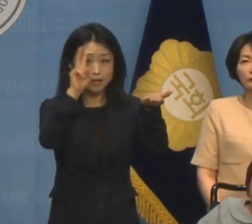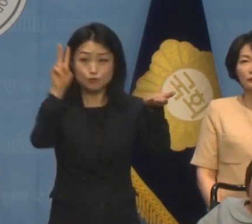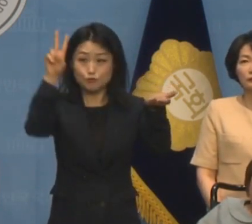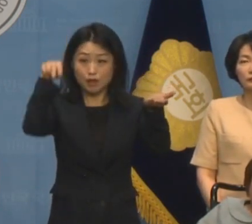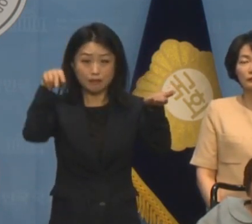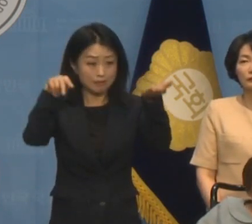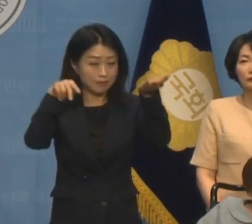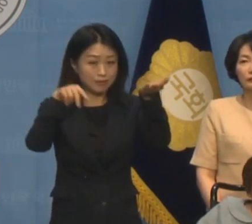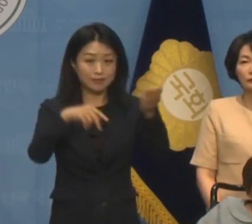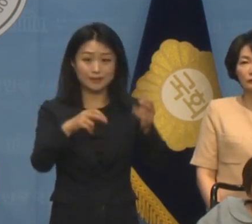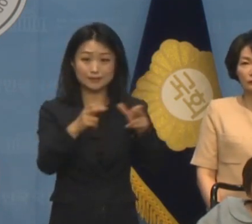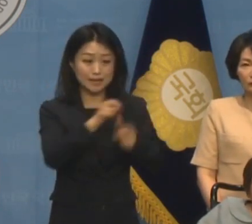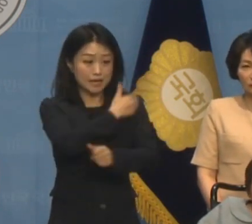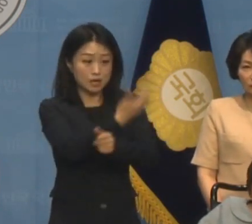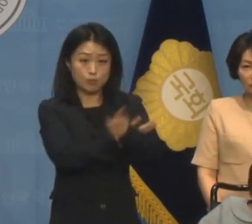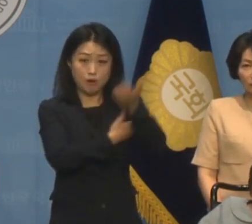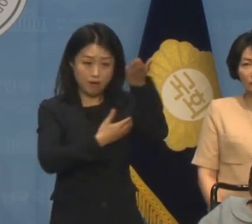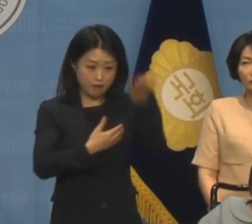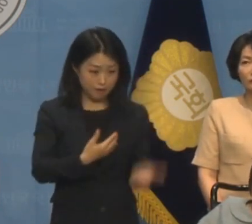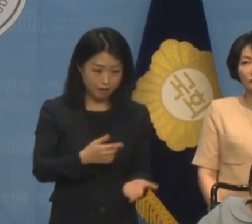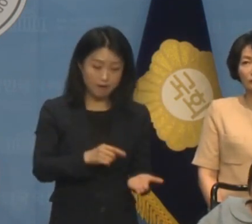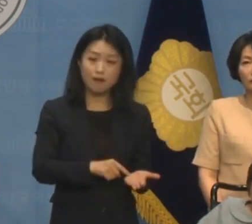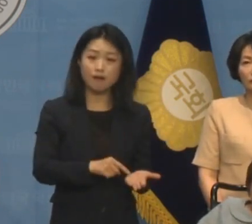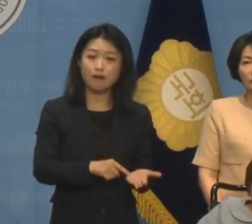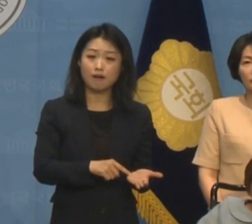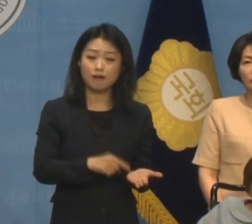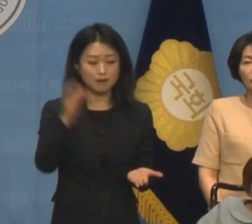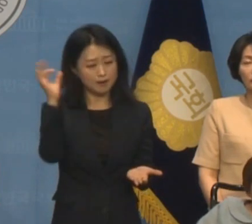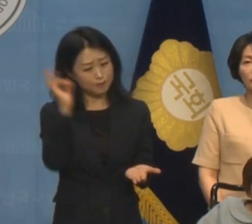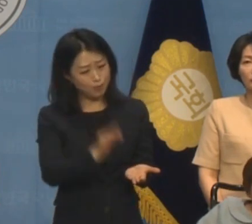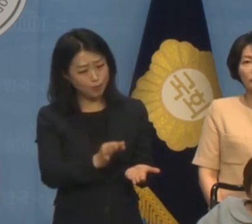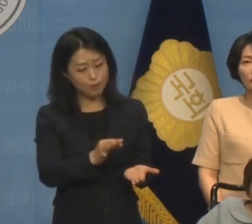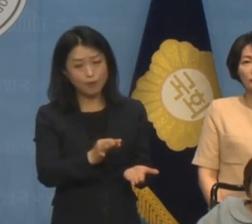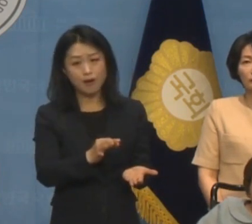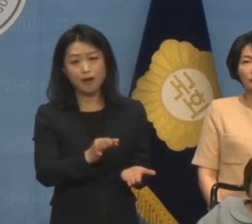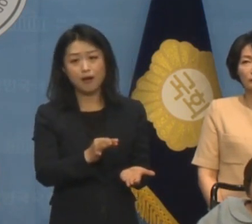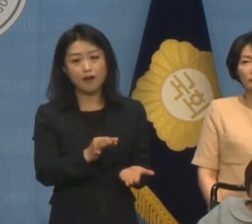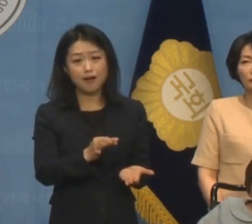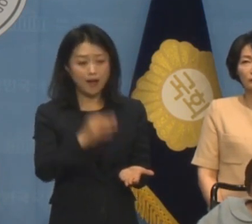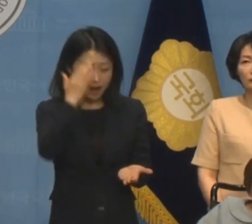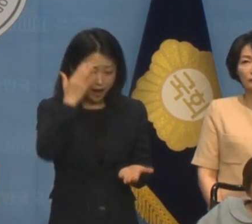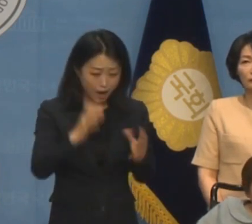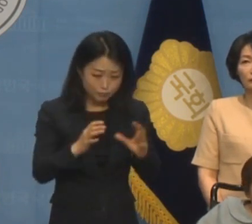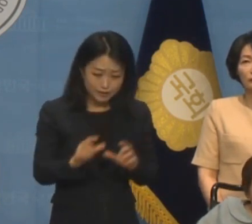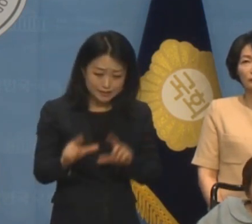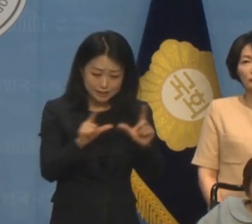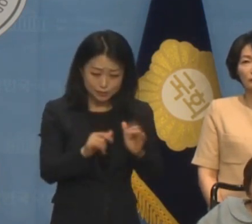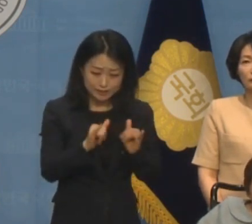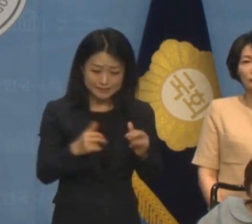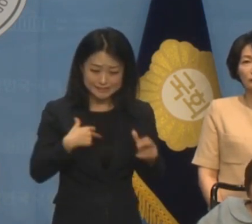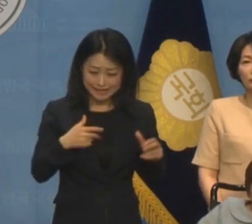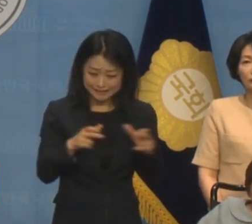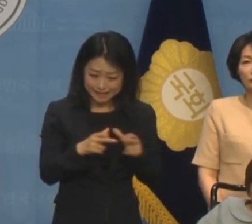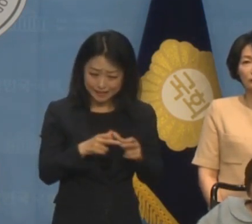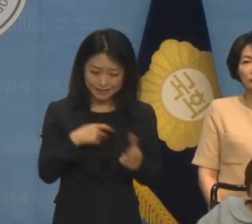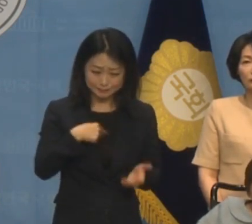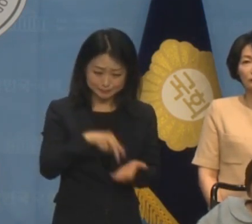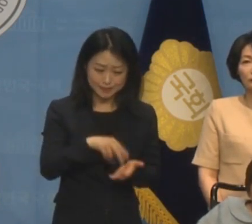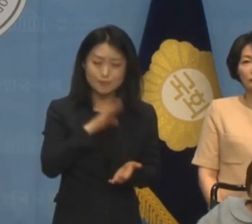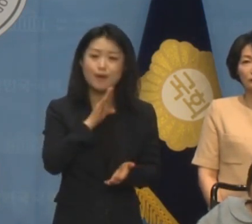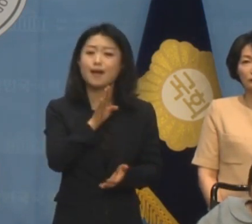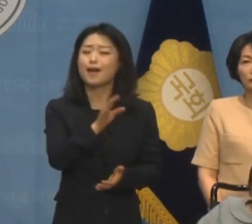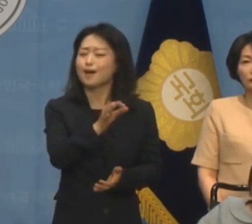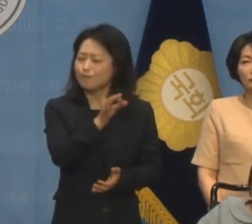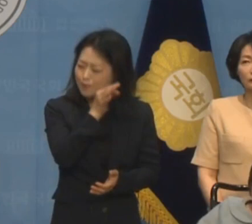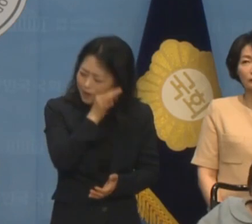권리위원회에서까지 이러한 우려의 성명서를 나오게 만드는 이 대한민국에 살고 있는 장애인의 한 사람으로서 부끄럽기